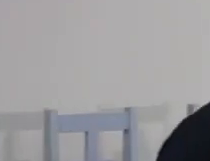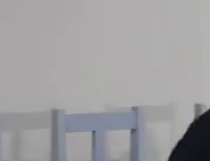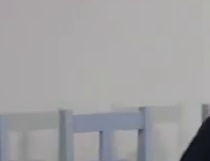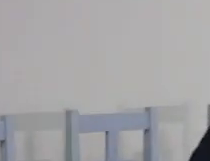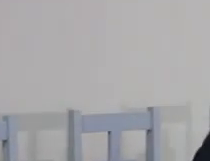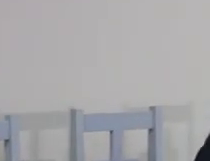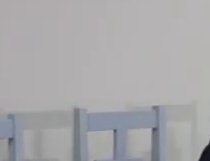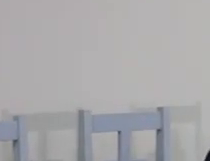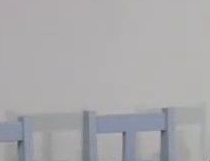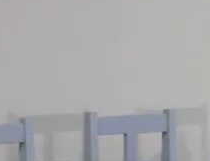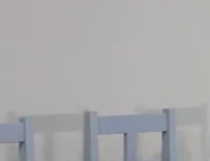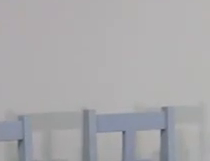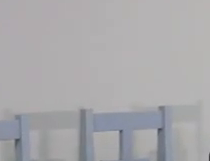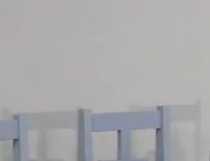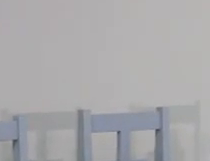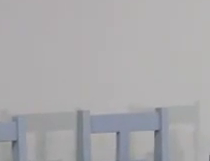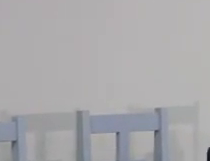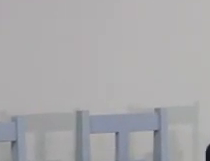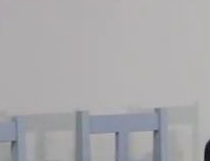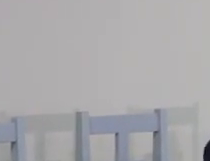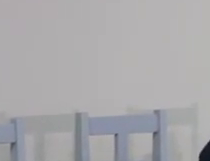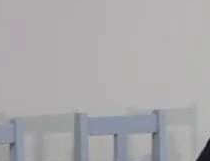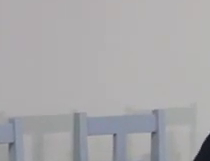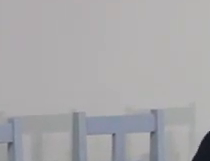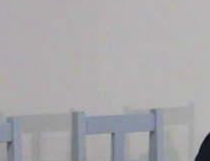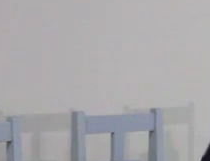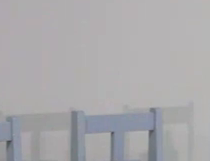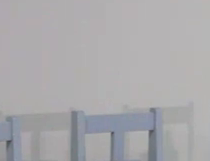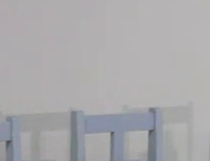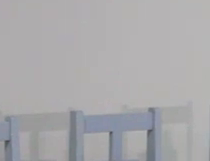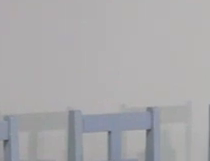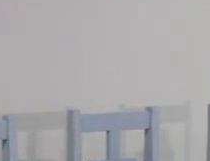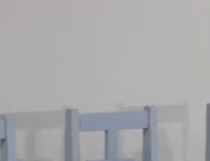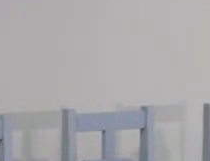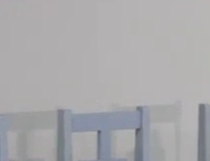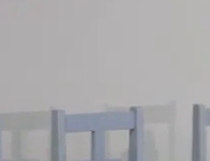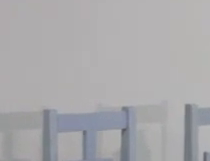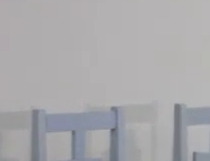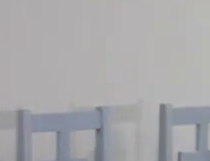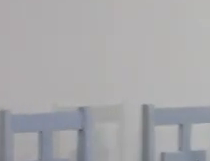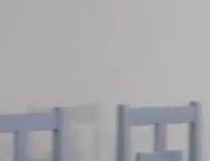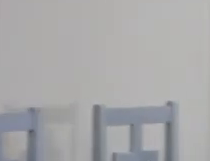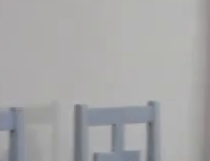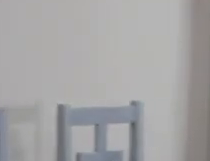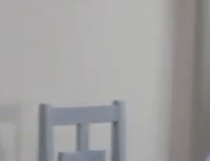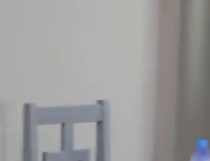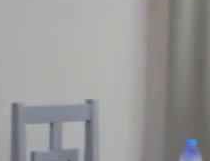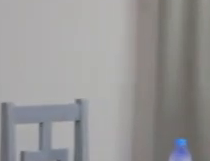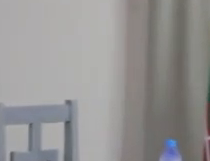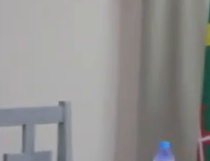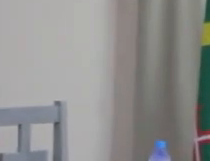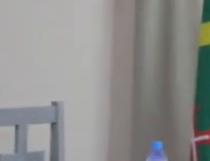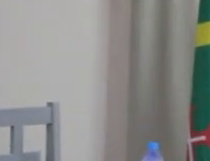está. E aquilo causou um burburinho, mas afinal